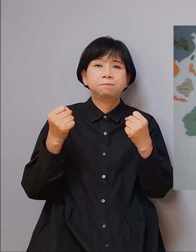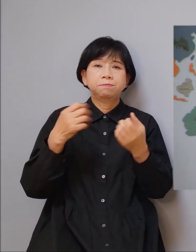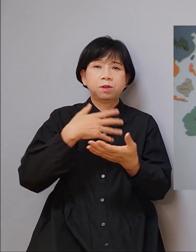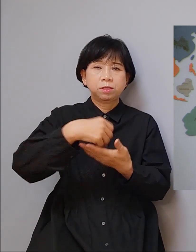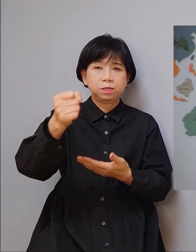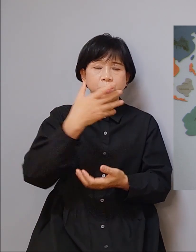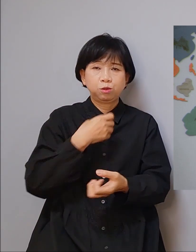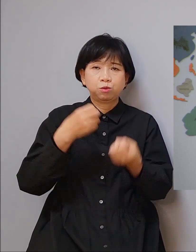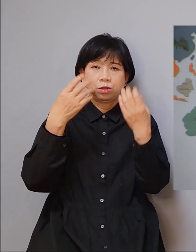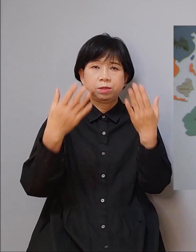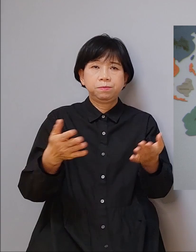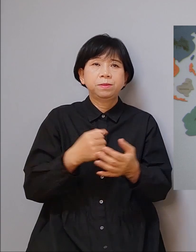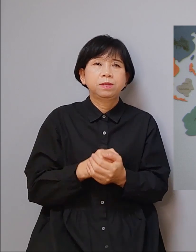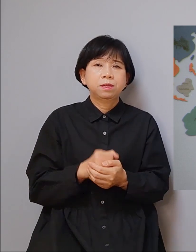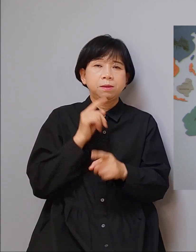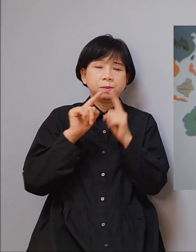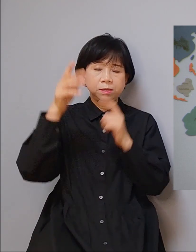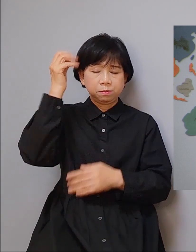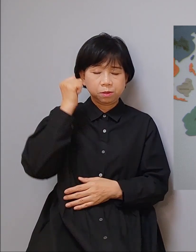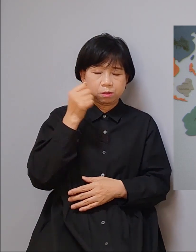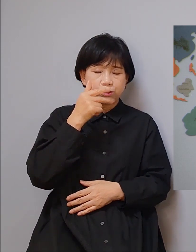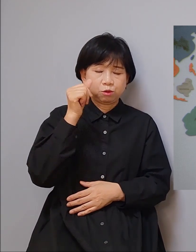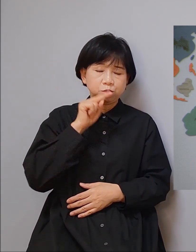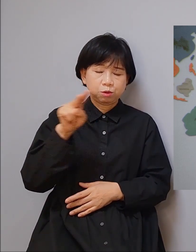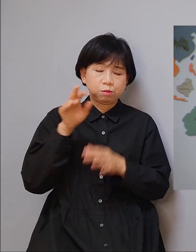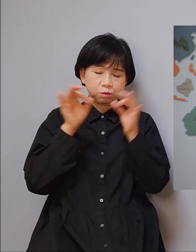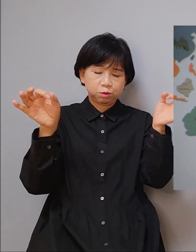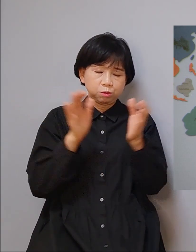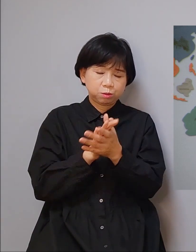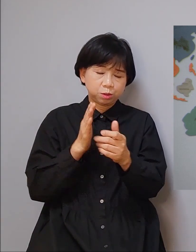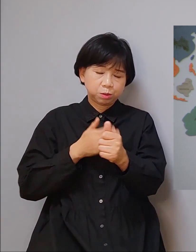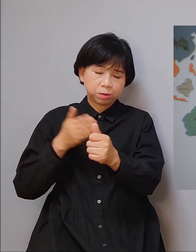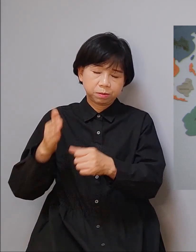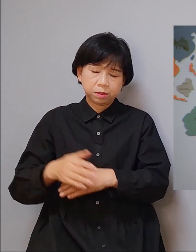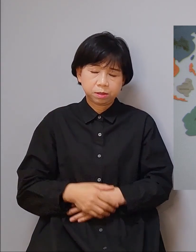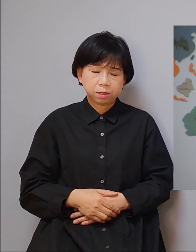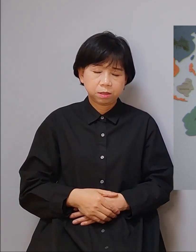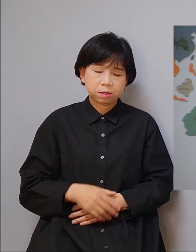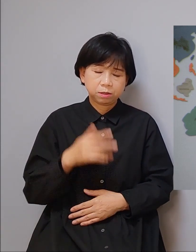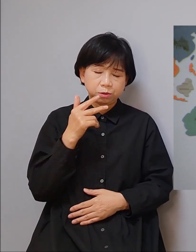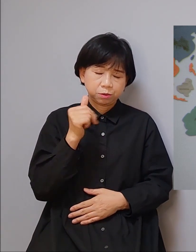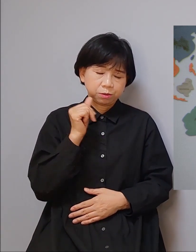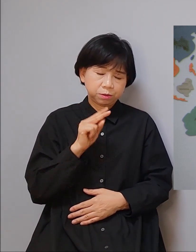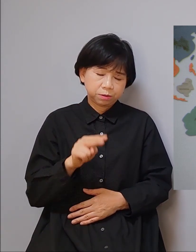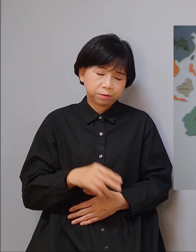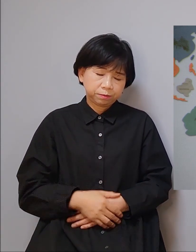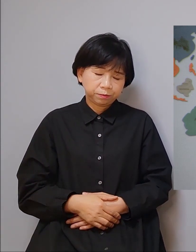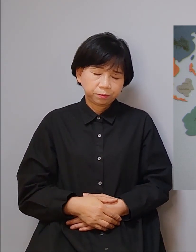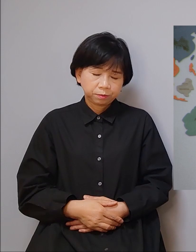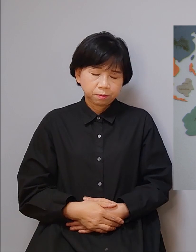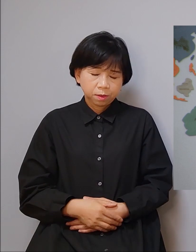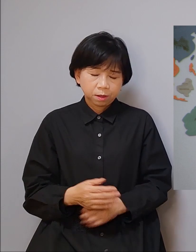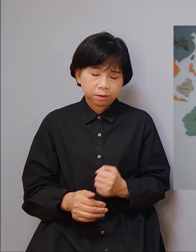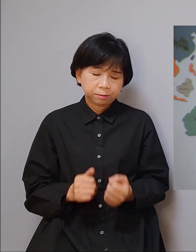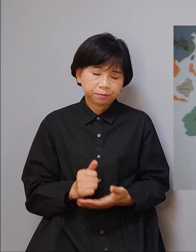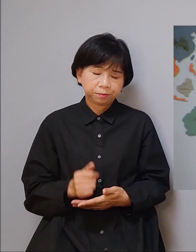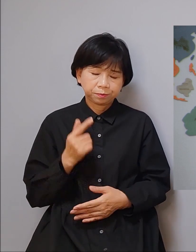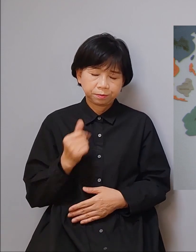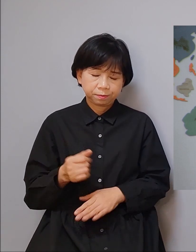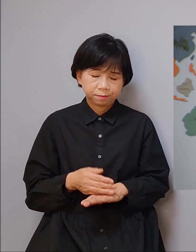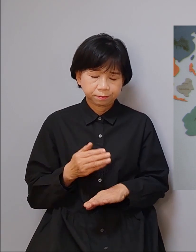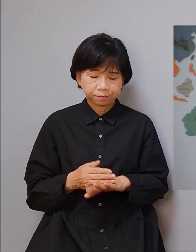축원합니다. 아멘. 오늘 말씀 기억하면서 주여 한번 부르짖고 기도하겠습니다. 주여, 하나님